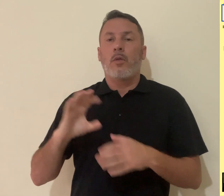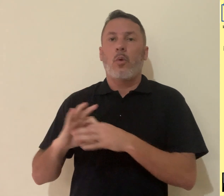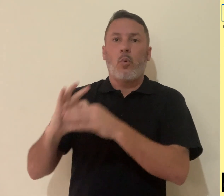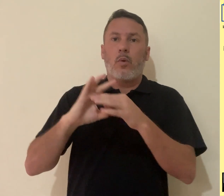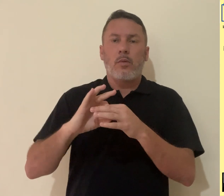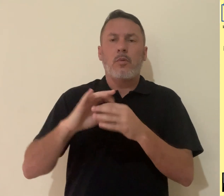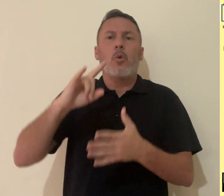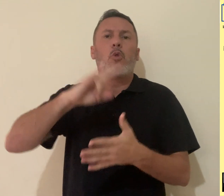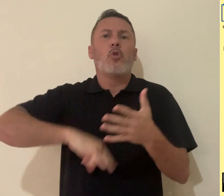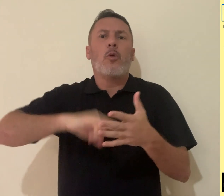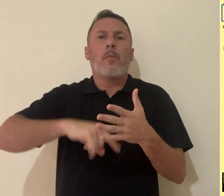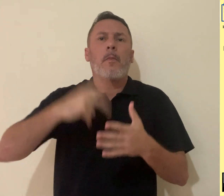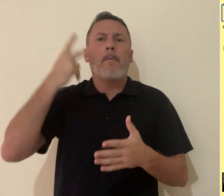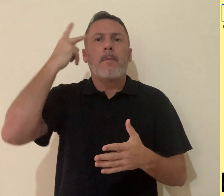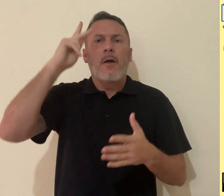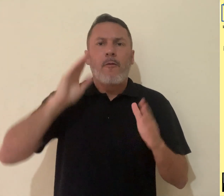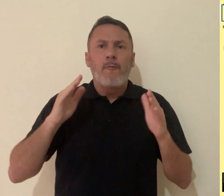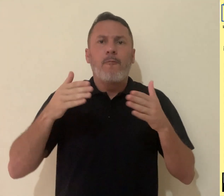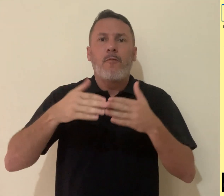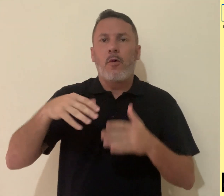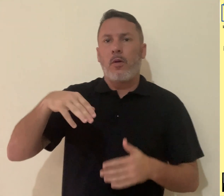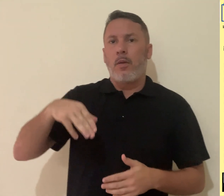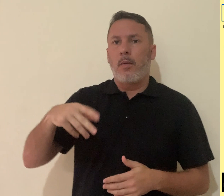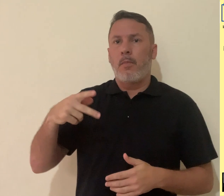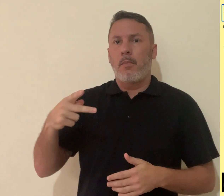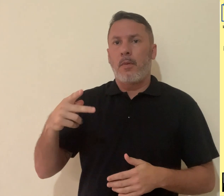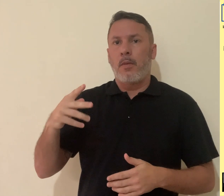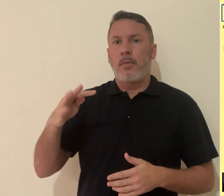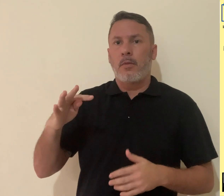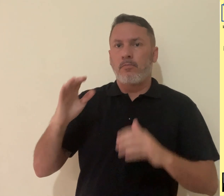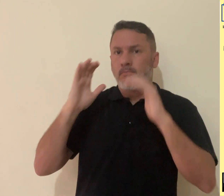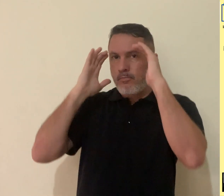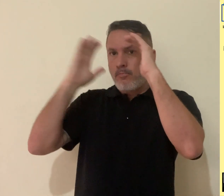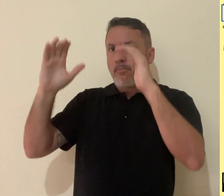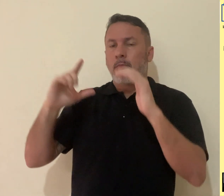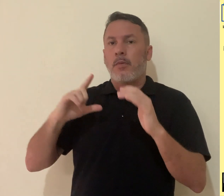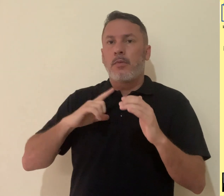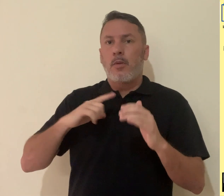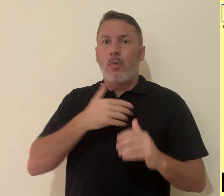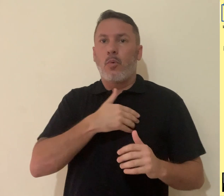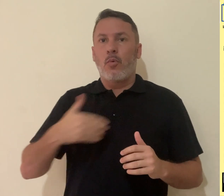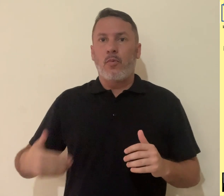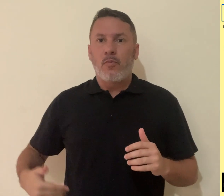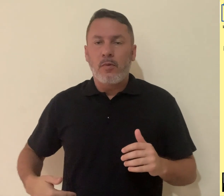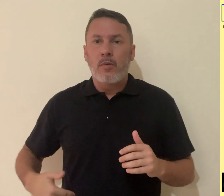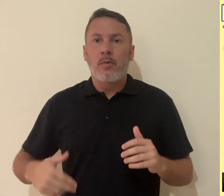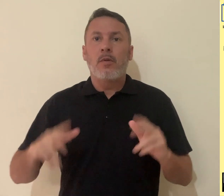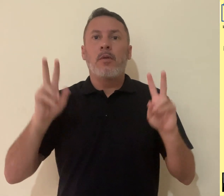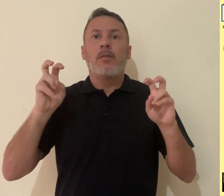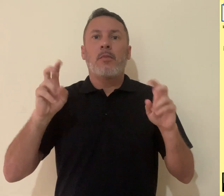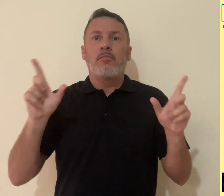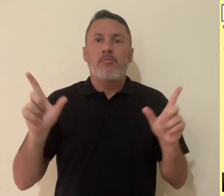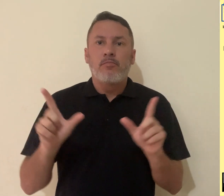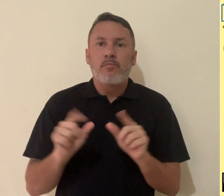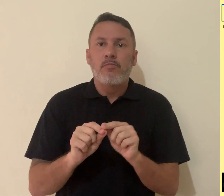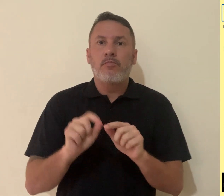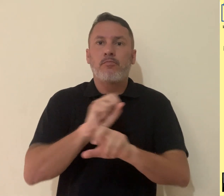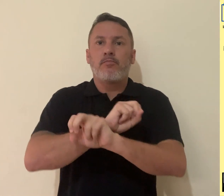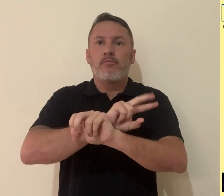ministério público do trabalho em fato das medidas governamentais de contenção da pandemia da doença infecciosa com